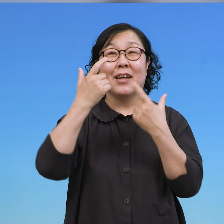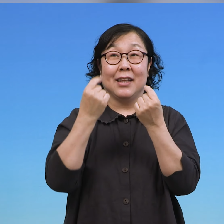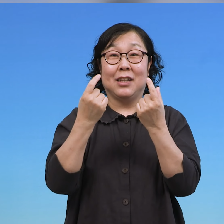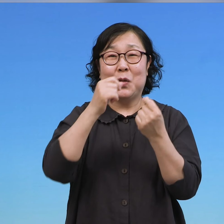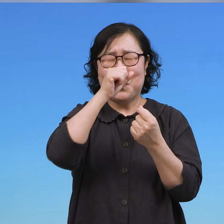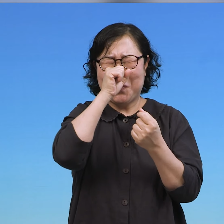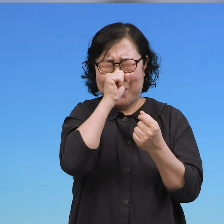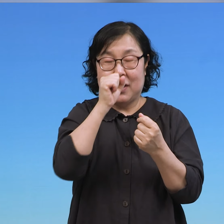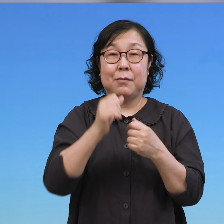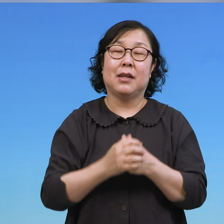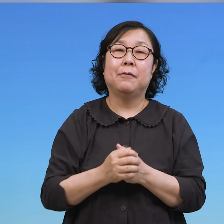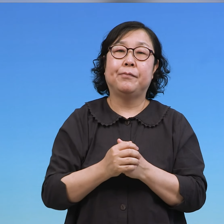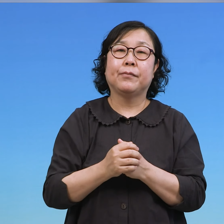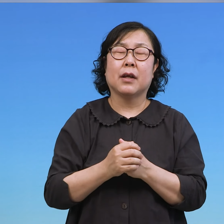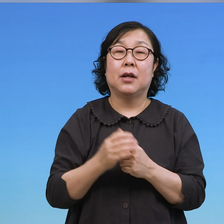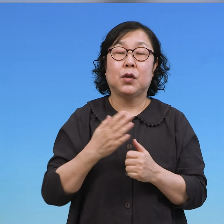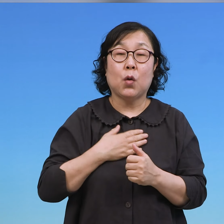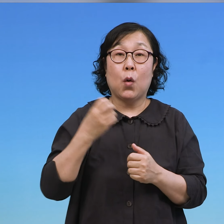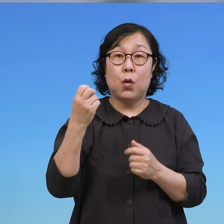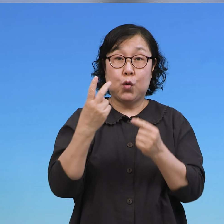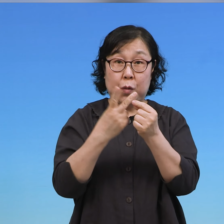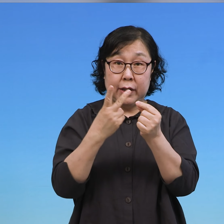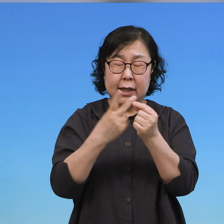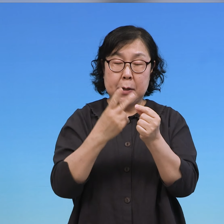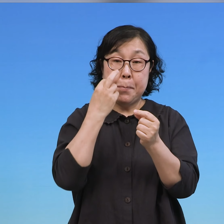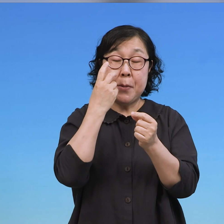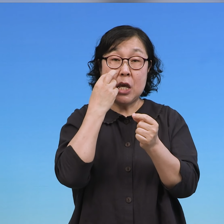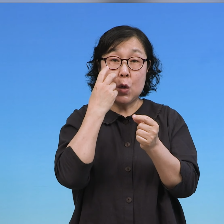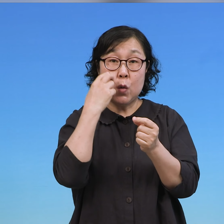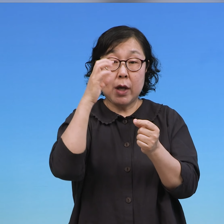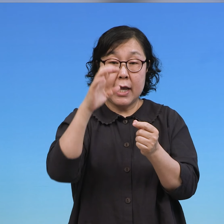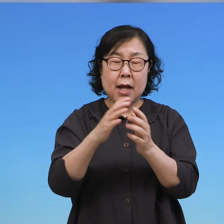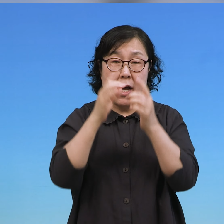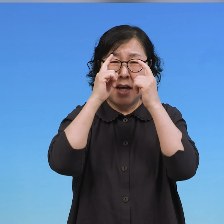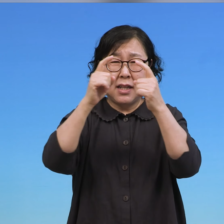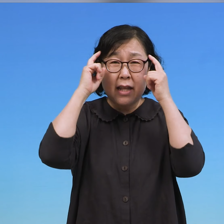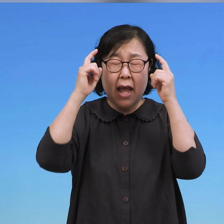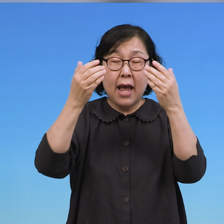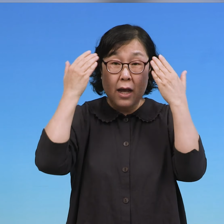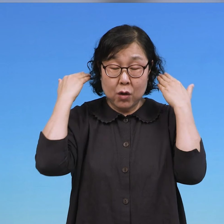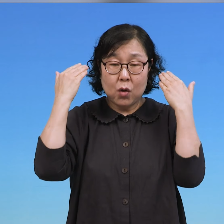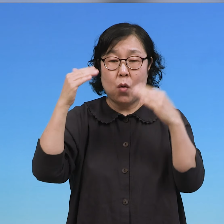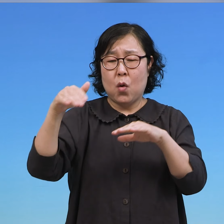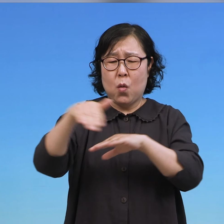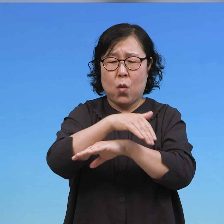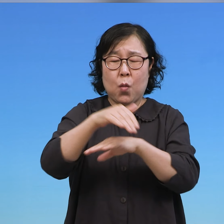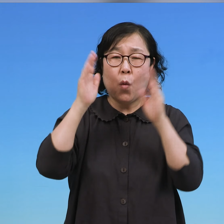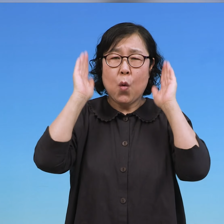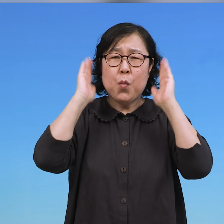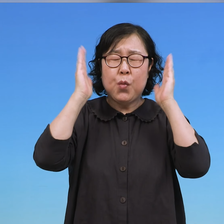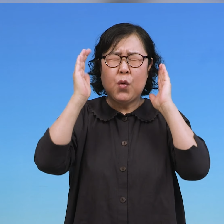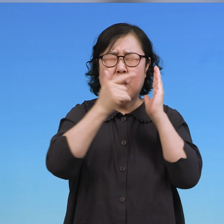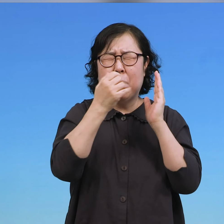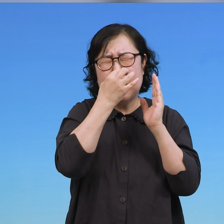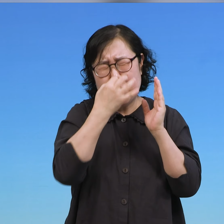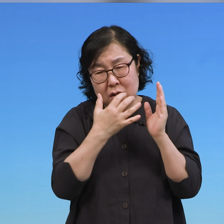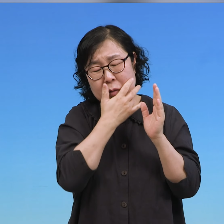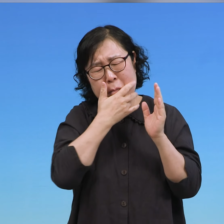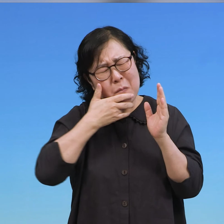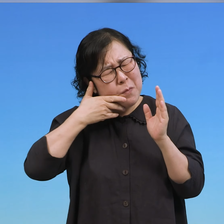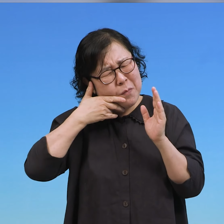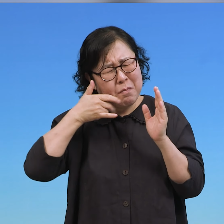거예요. 그리고 이제 미국에서 제가 그 대학 공부 되게 힘들게 했다는 건 아시잖아요. 안